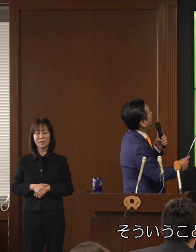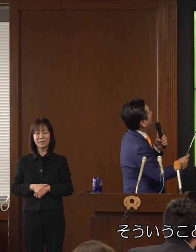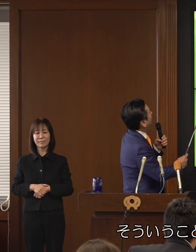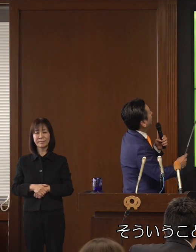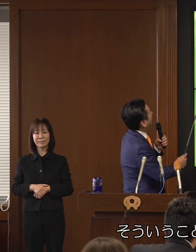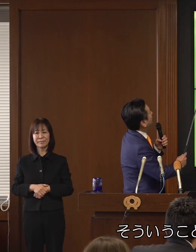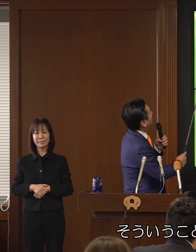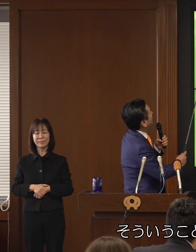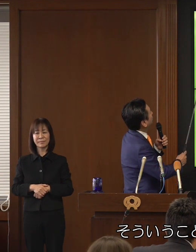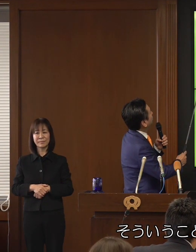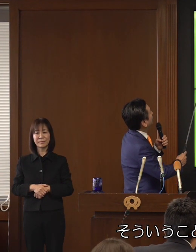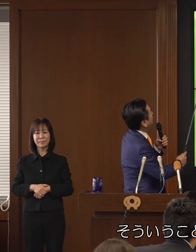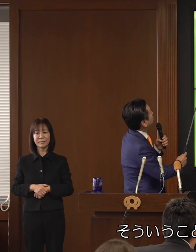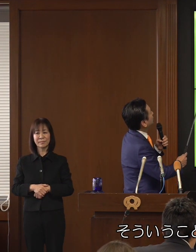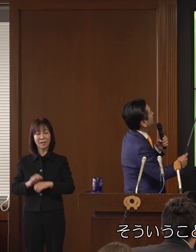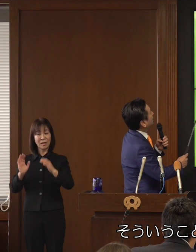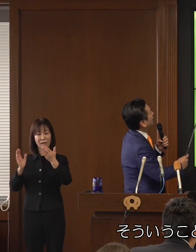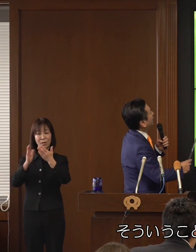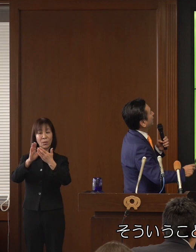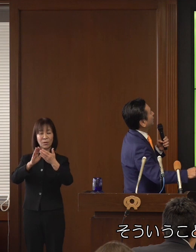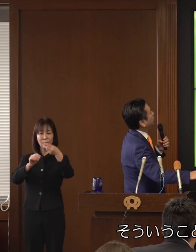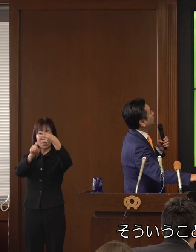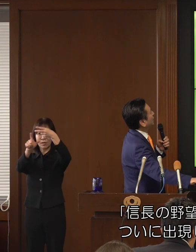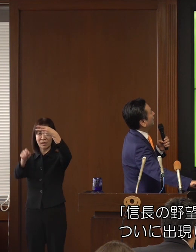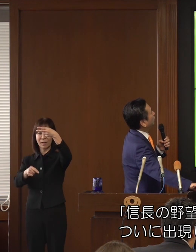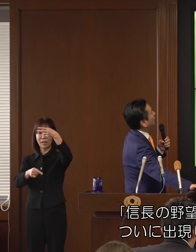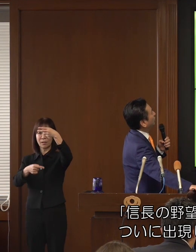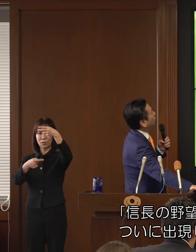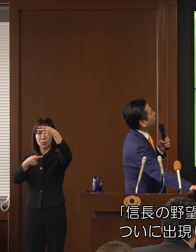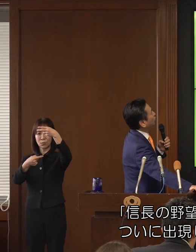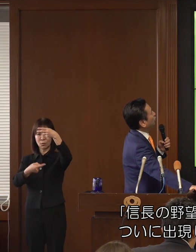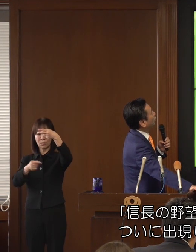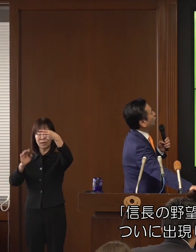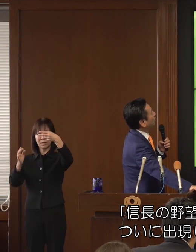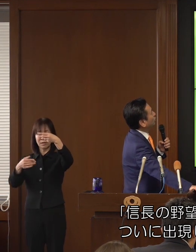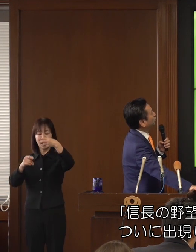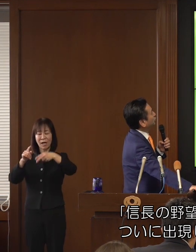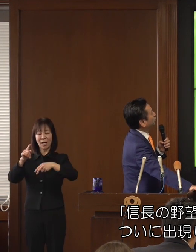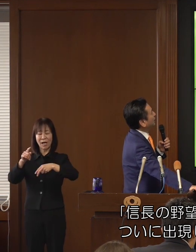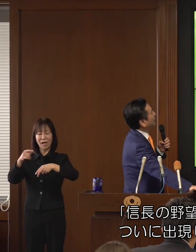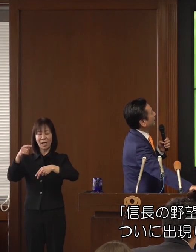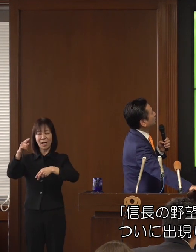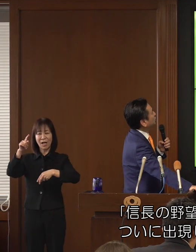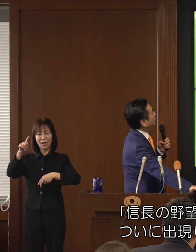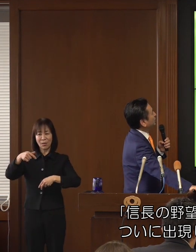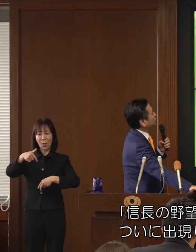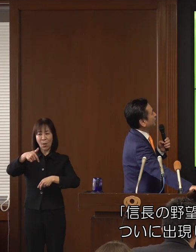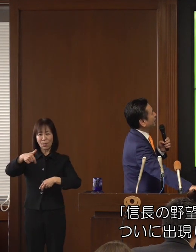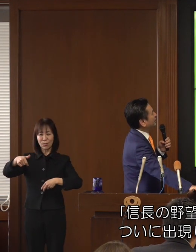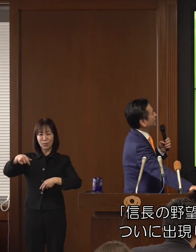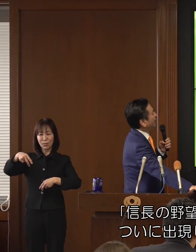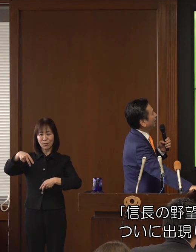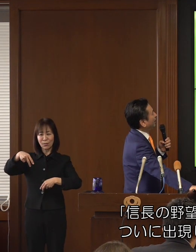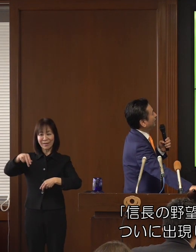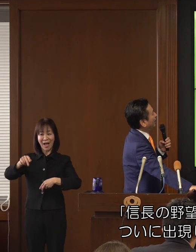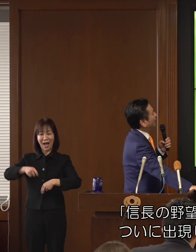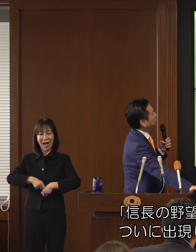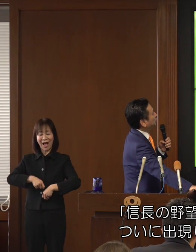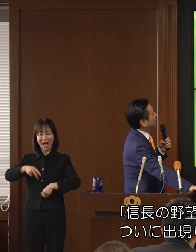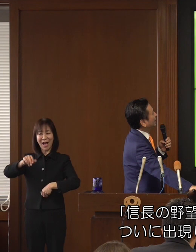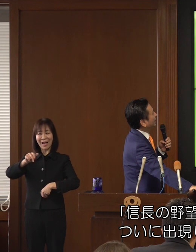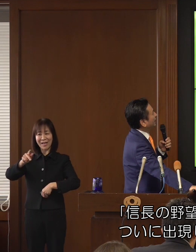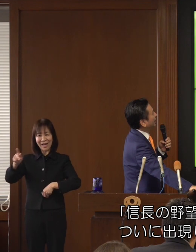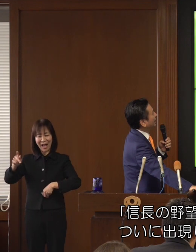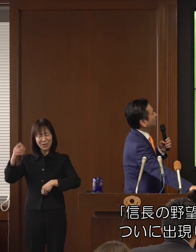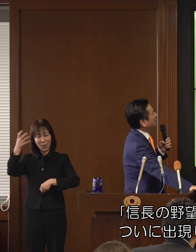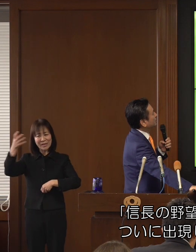で、いよいよ2月1日から信長の野望とのコラボ周遊サインがついに出現して、